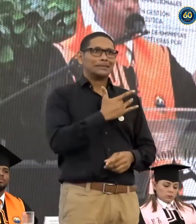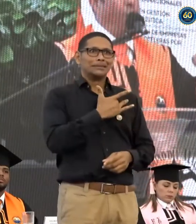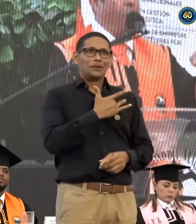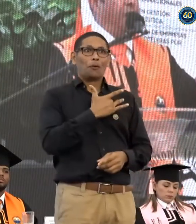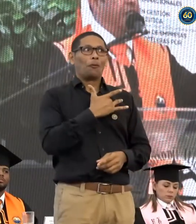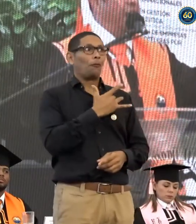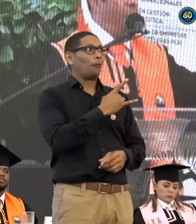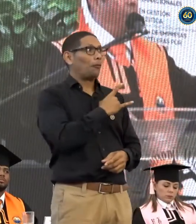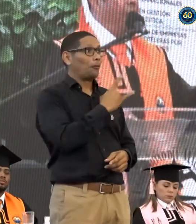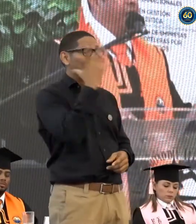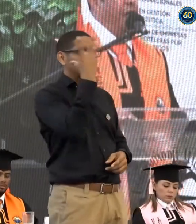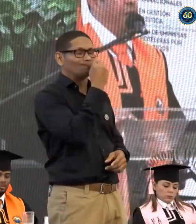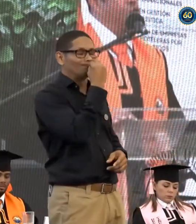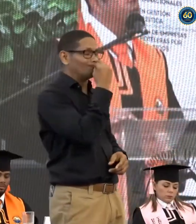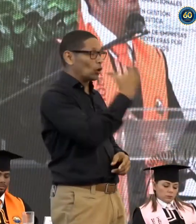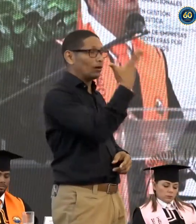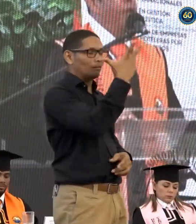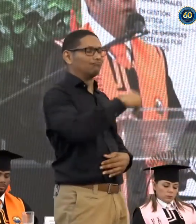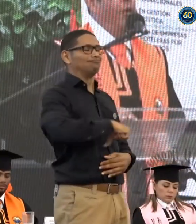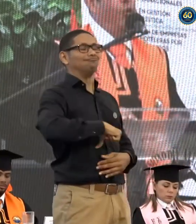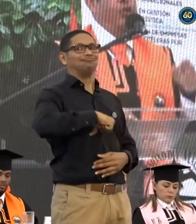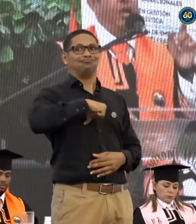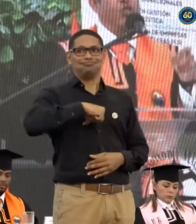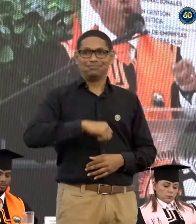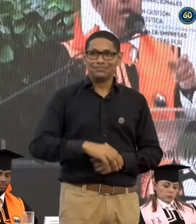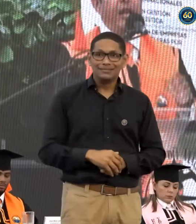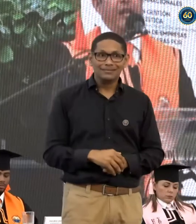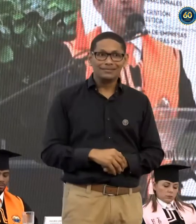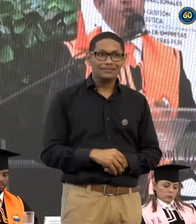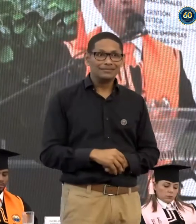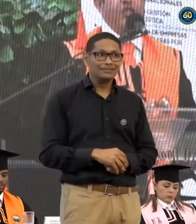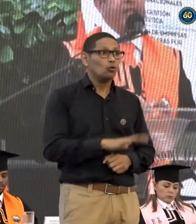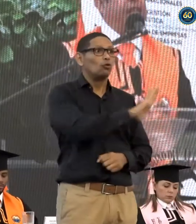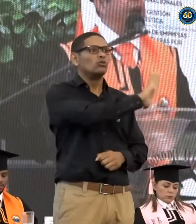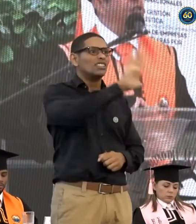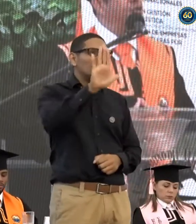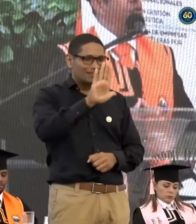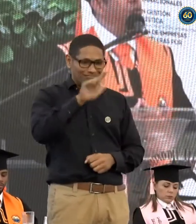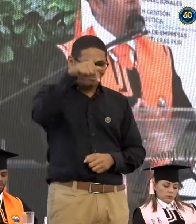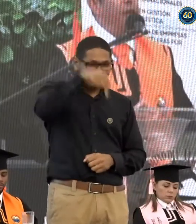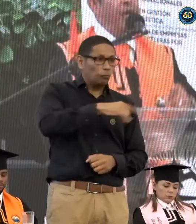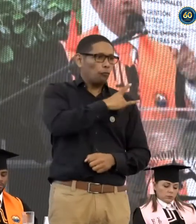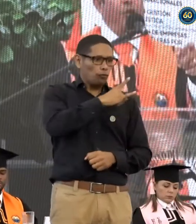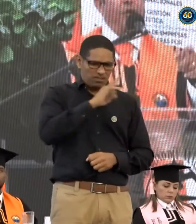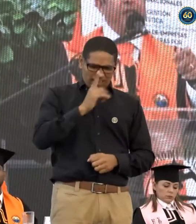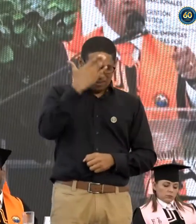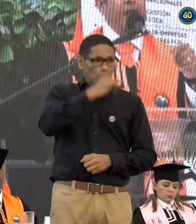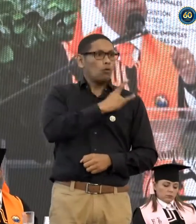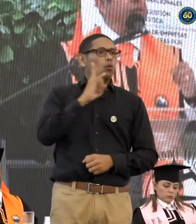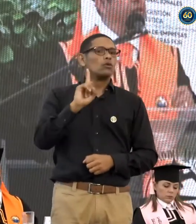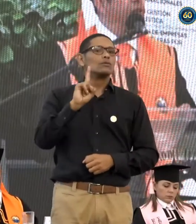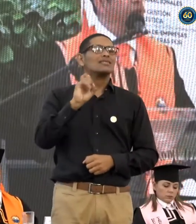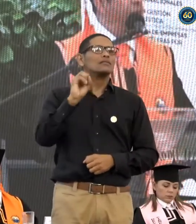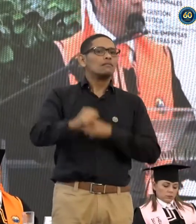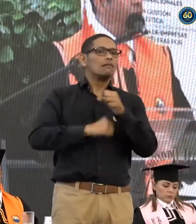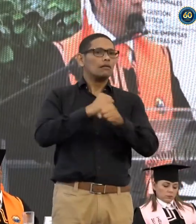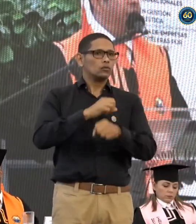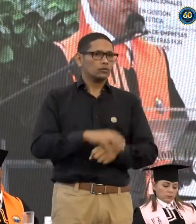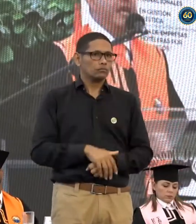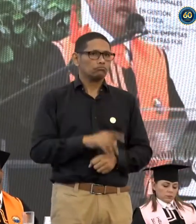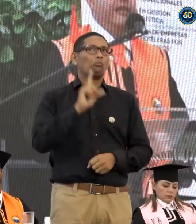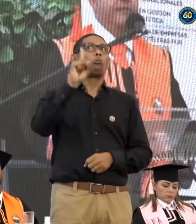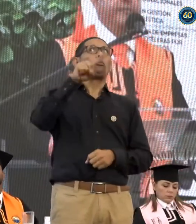como la que tenemos ustedes son la generación de los 60 años esta universidad va a cumplir 100